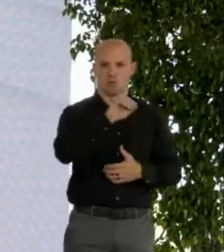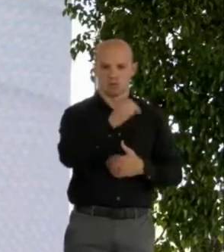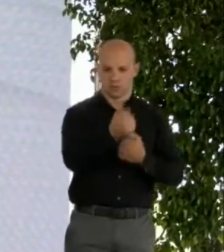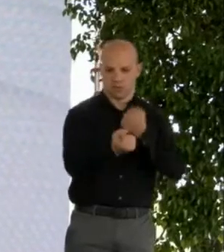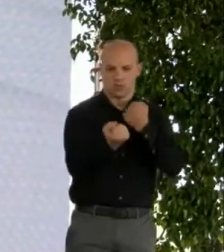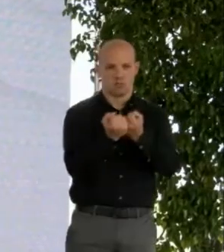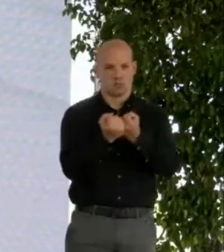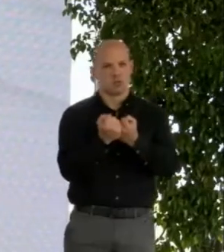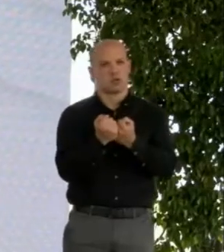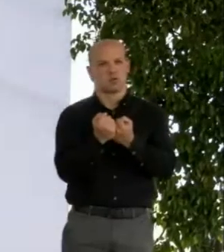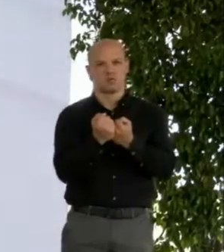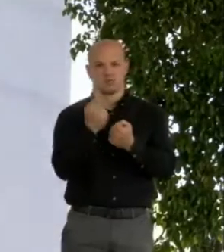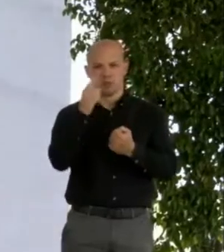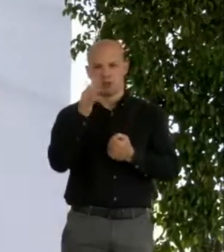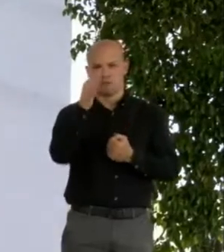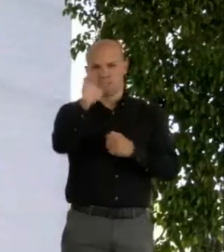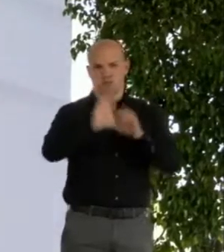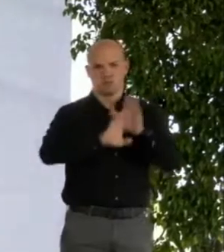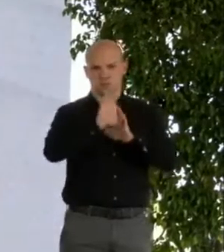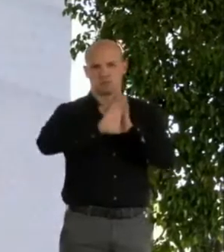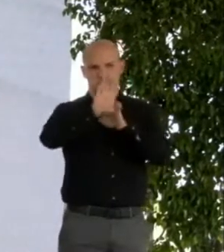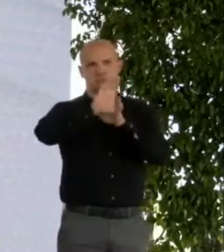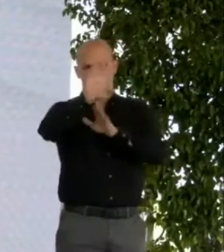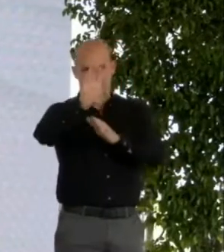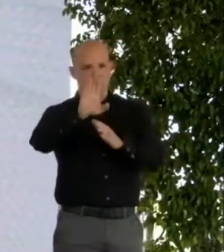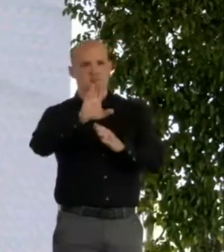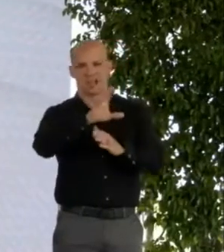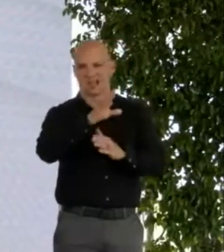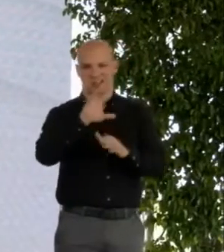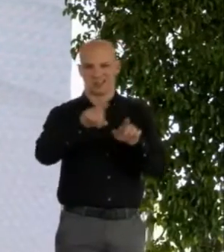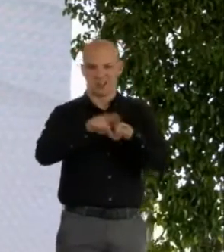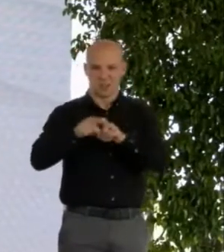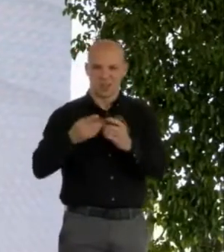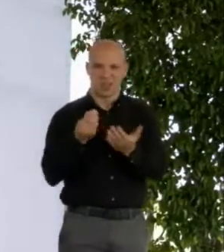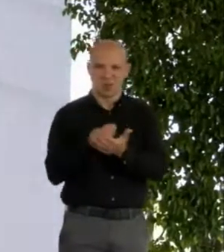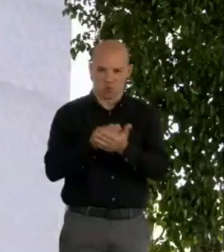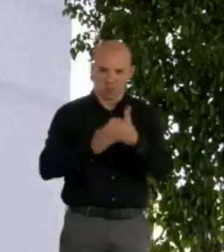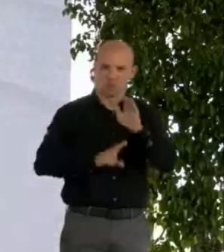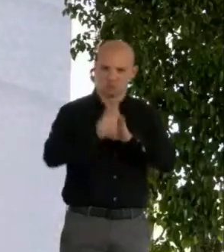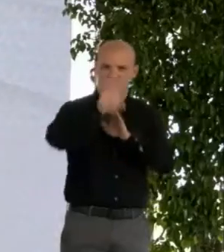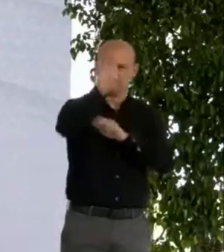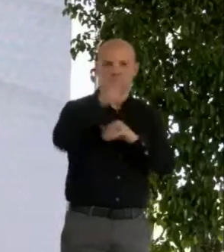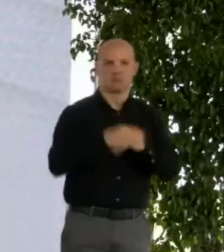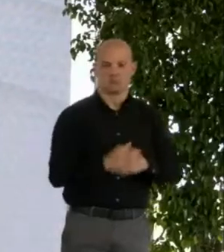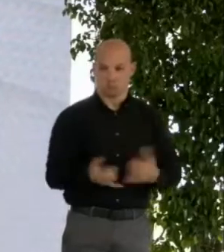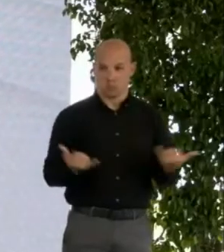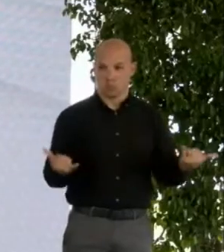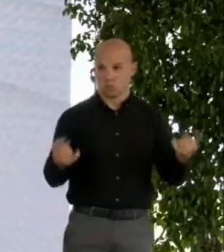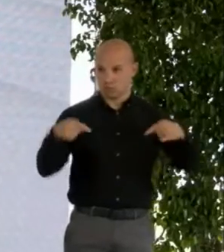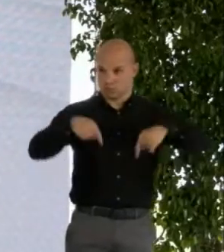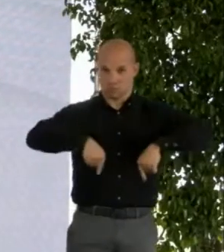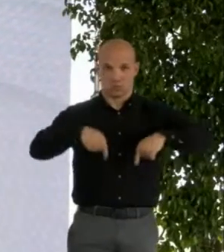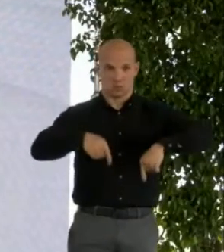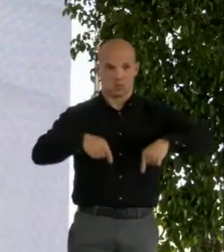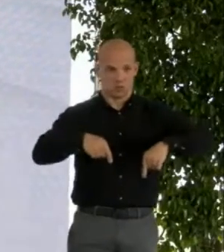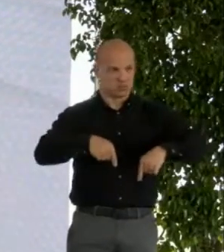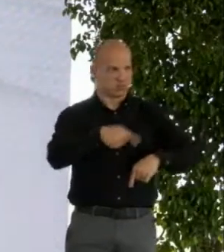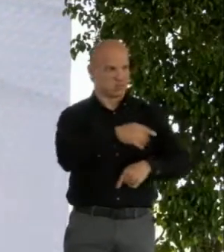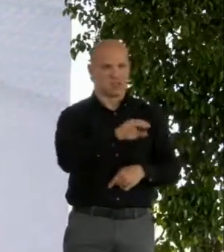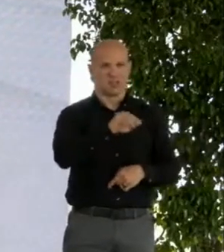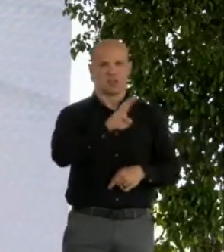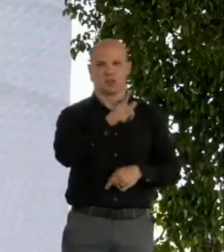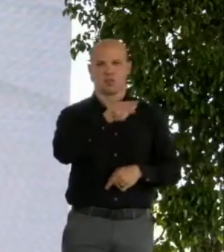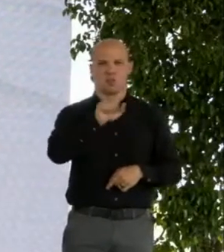nuestro futuro y a nuestro desarrollo económico. Hoy estamos aquí en las facilidades de los muelles